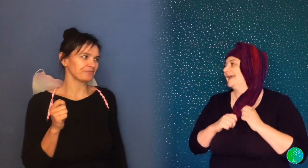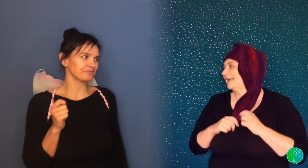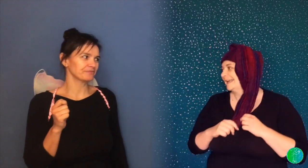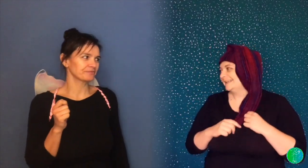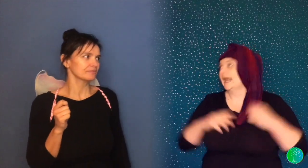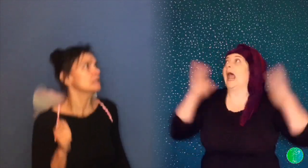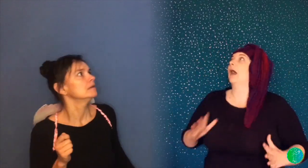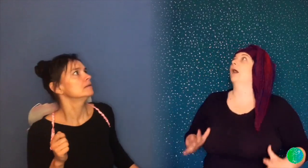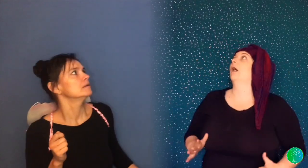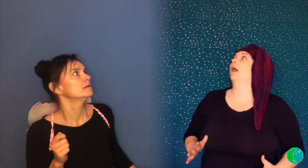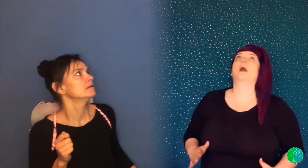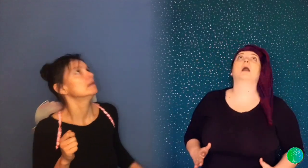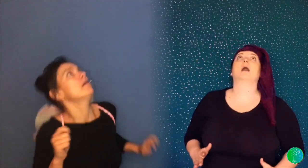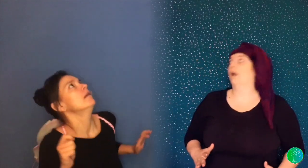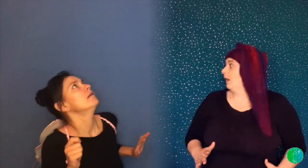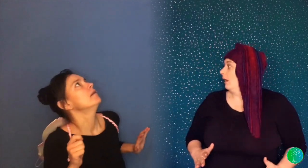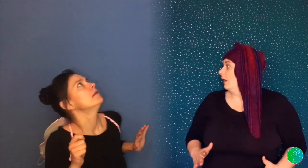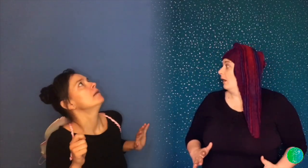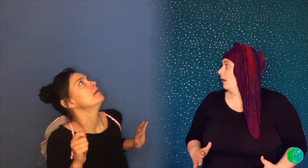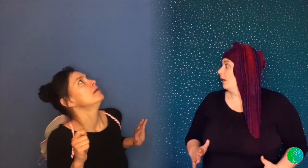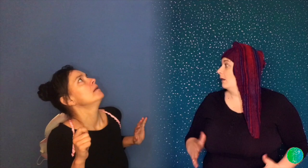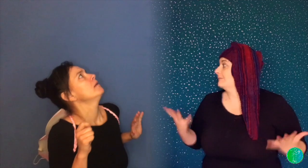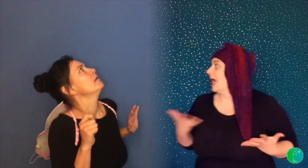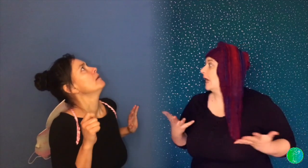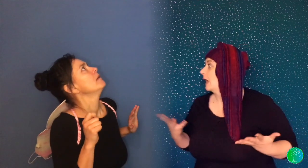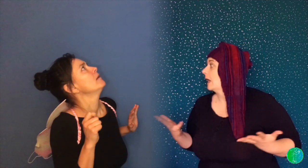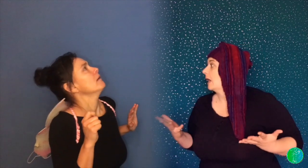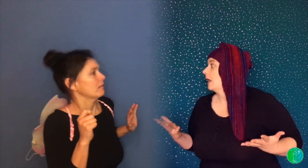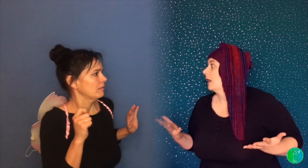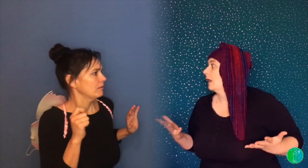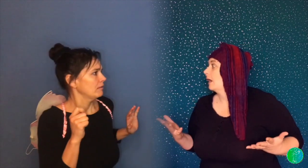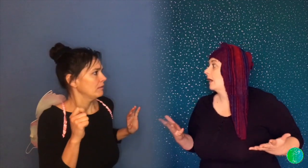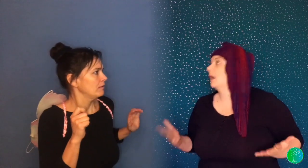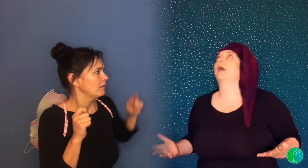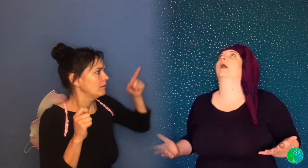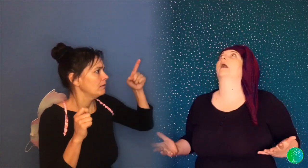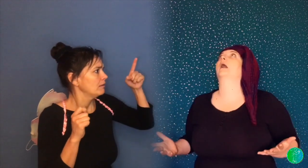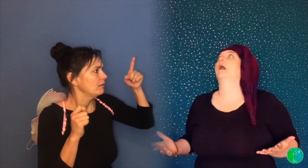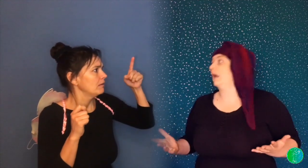Hortense retourne vers son lit quand un nouveau bruit la fait sursauter.